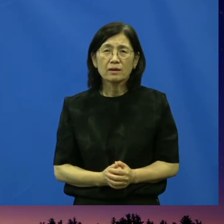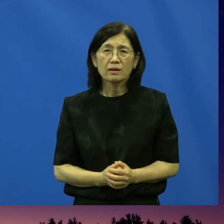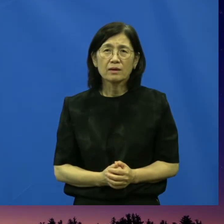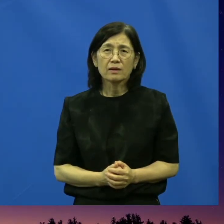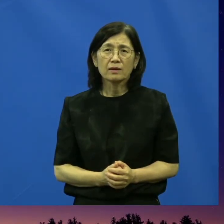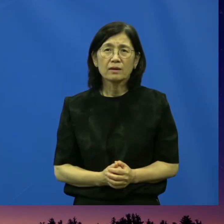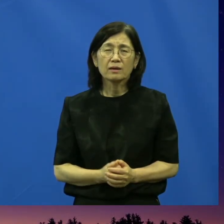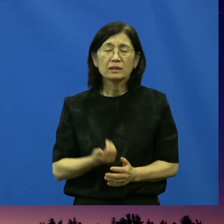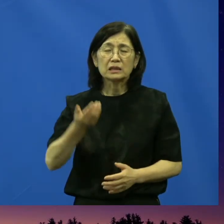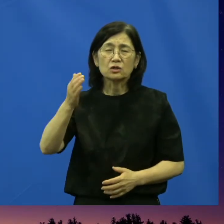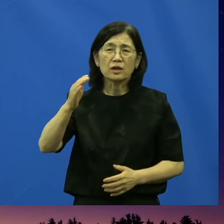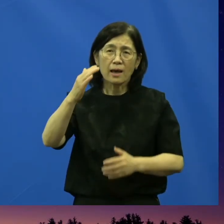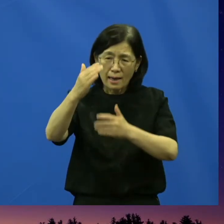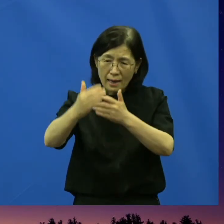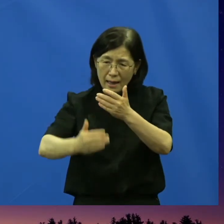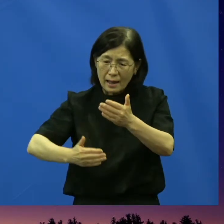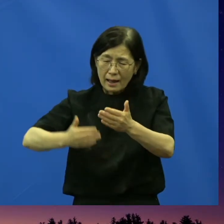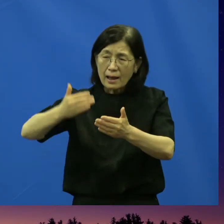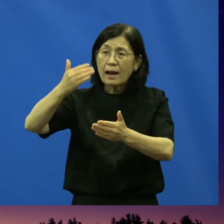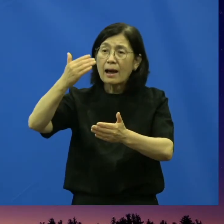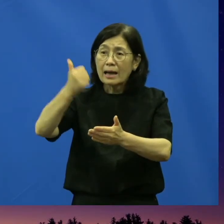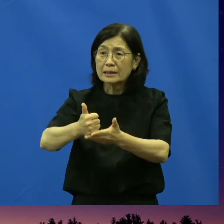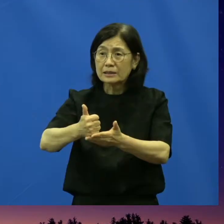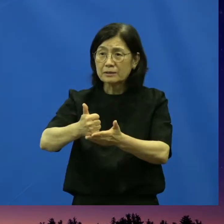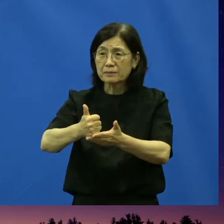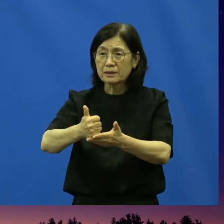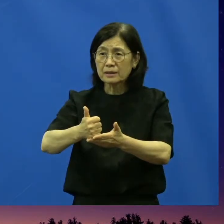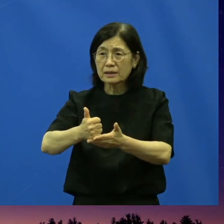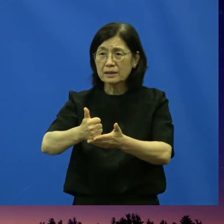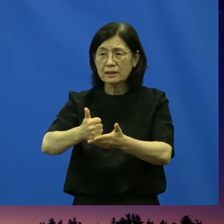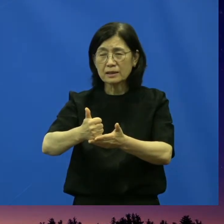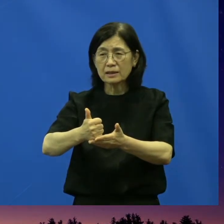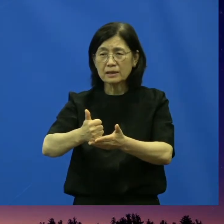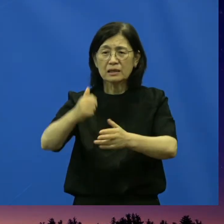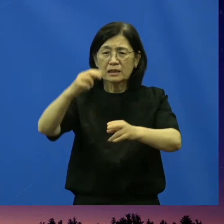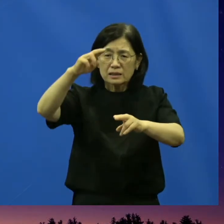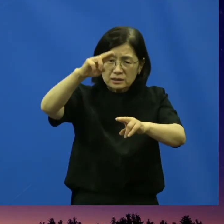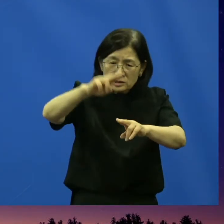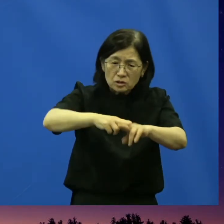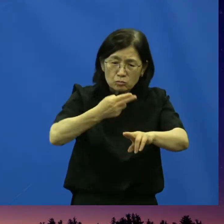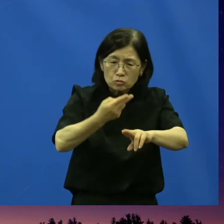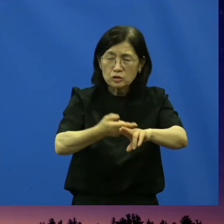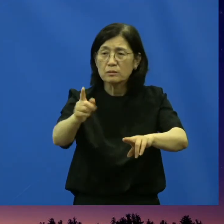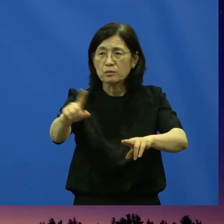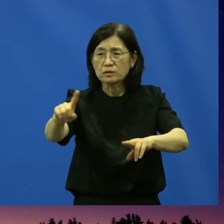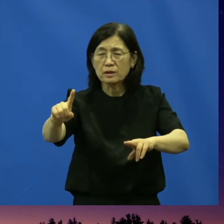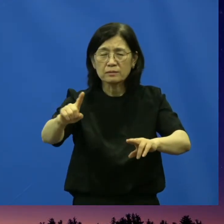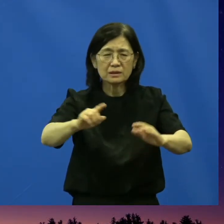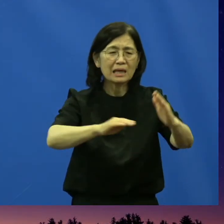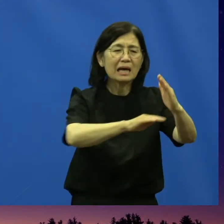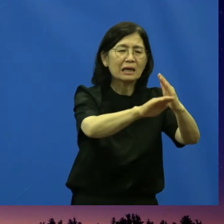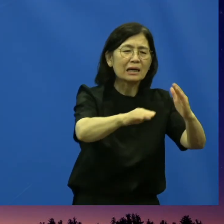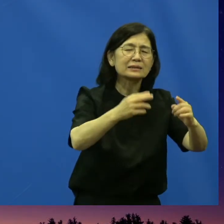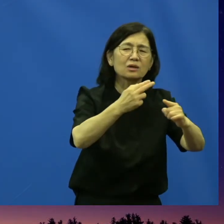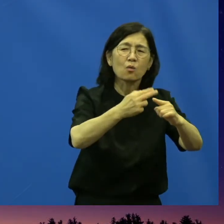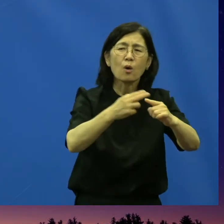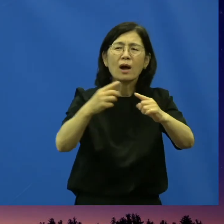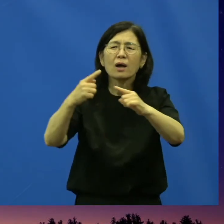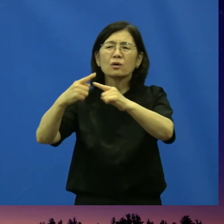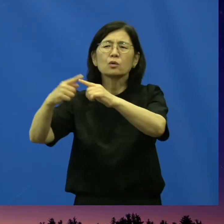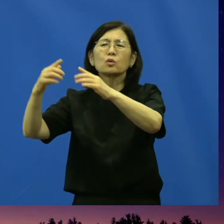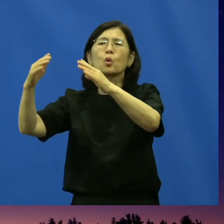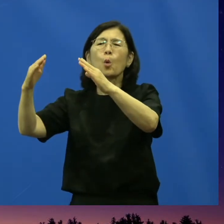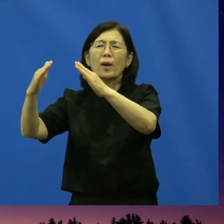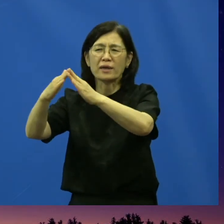되는 건데 그렇지 않다는 거예요. 하나님이 주신 인류의 최고의 선물이 가정과 교회잖아요, 여러분. 비록